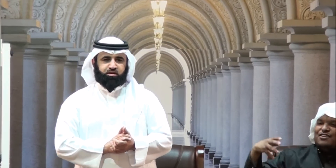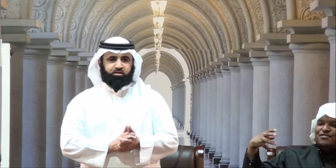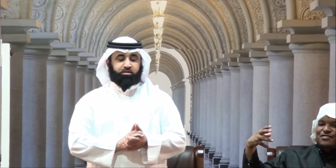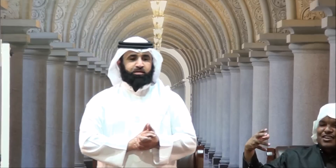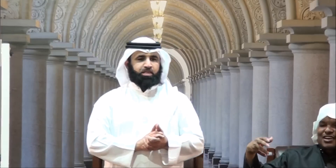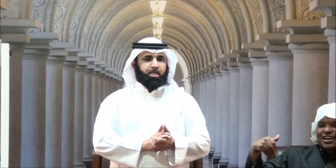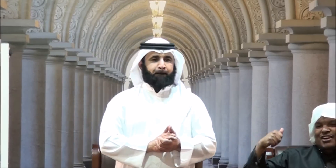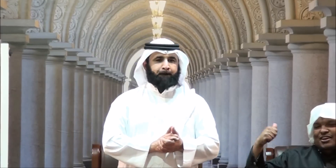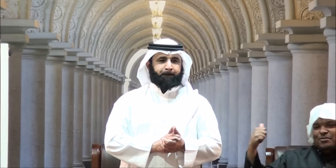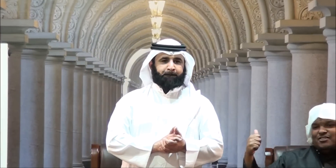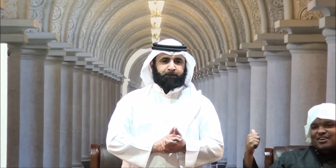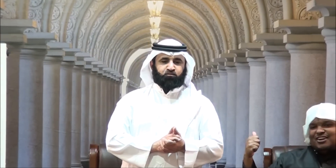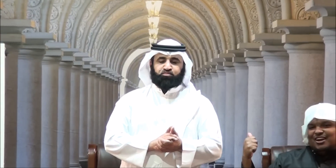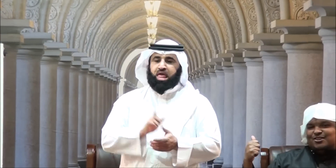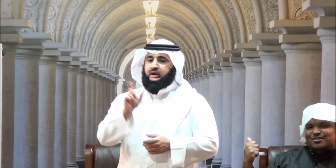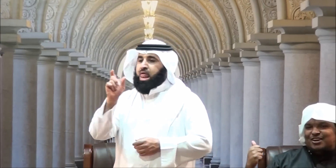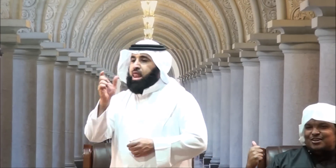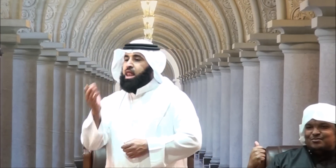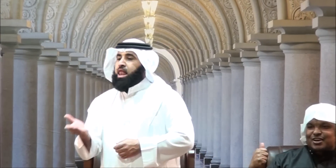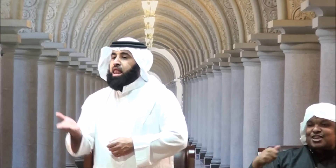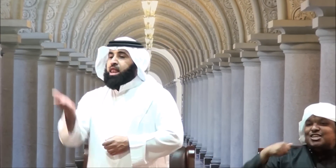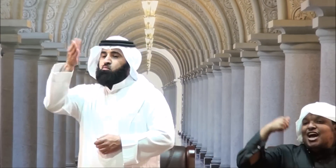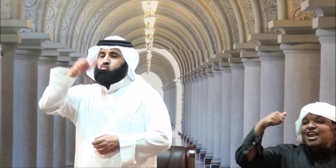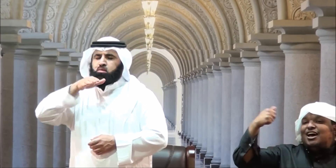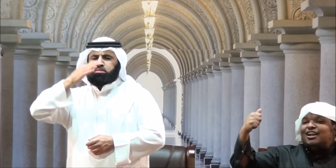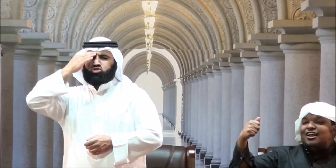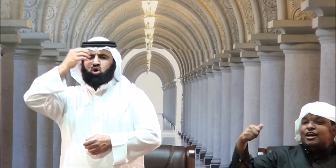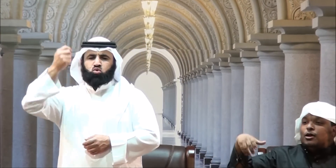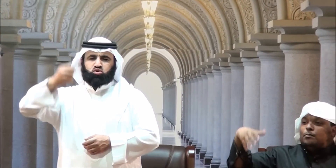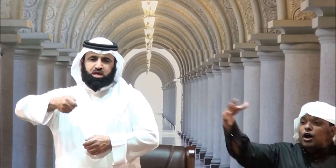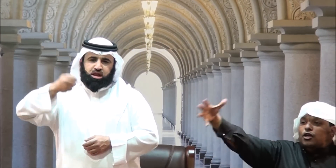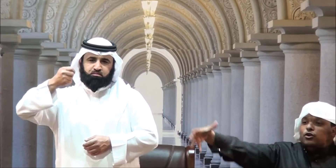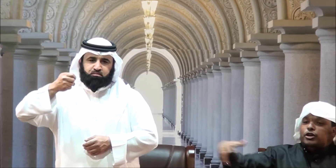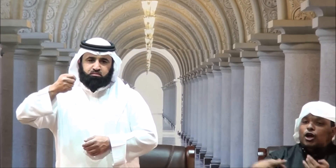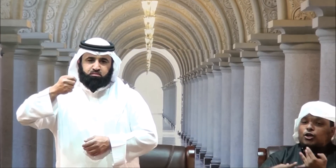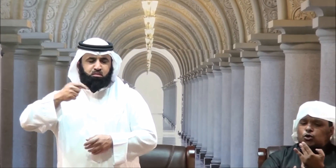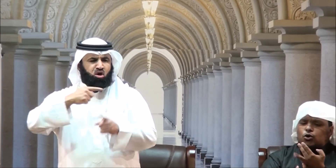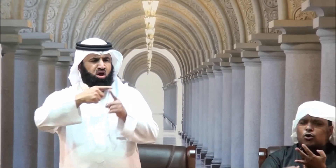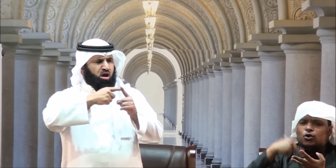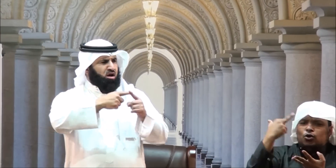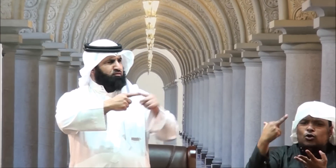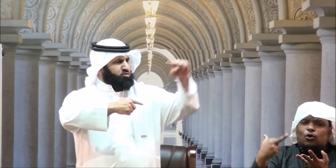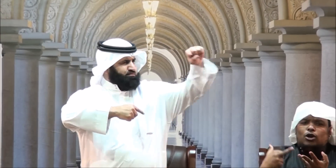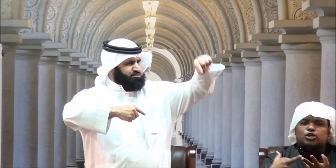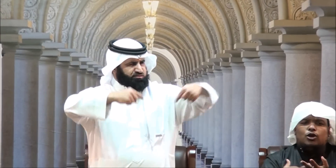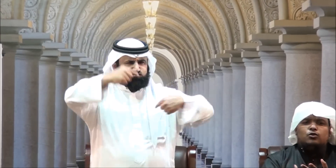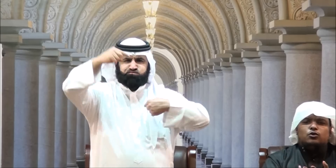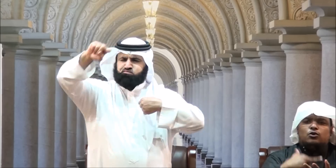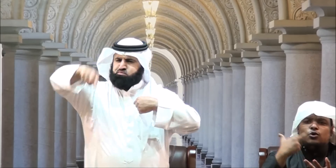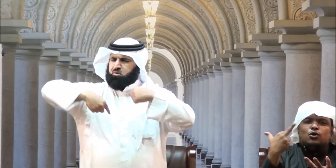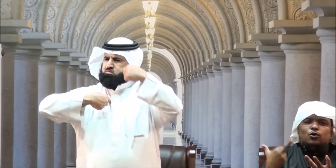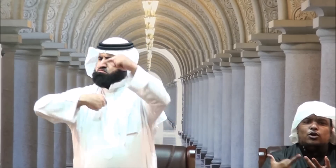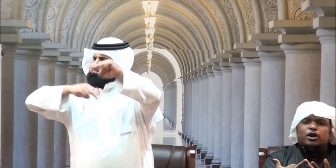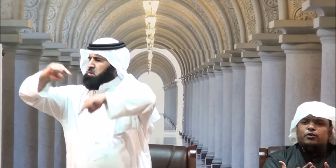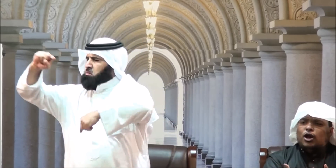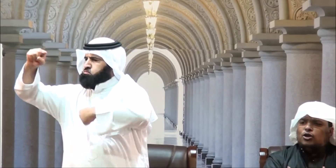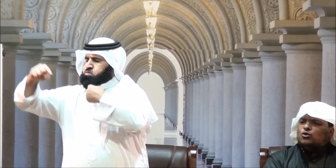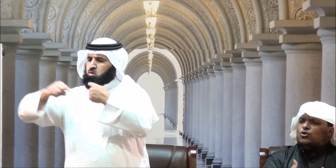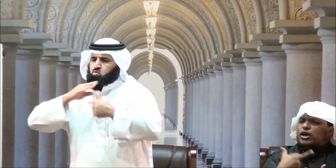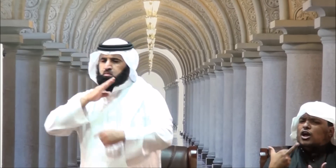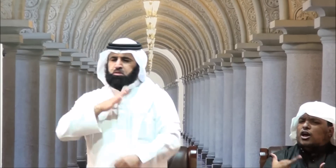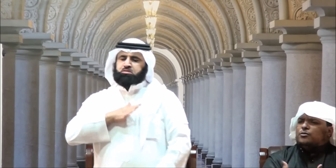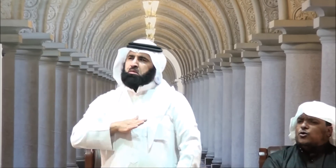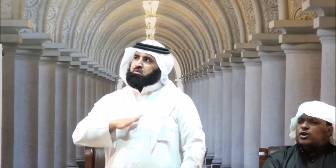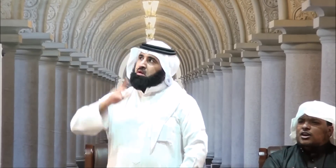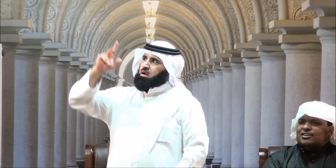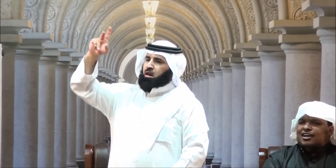عرفت كيف النبي صلى الله عليه وسلم ايش قال له الله لما هذول عادوه واشغلوه وكانوا